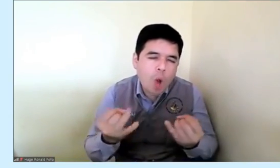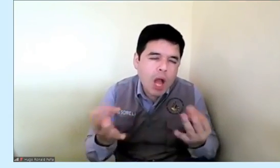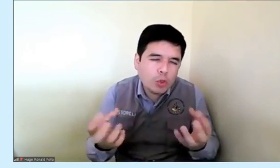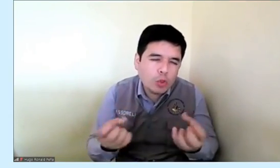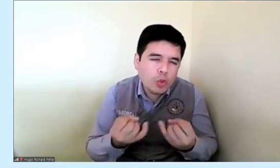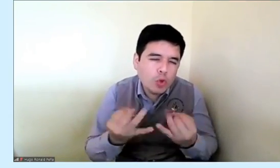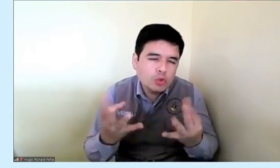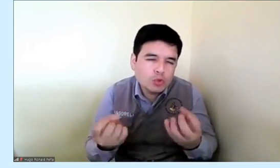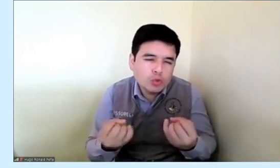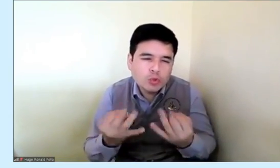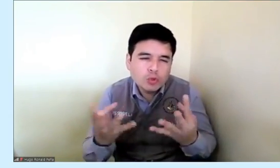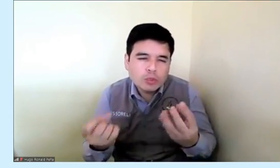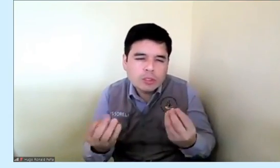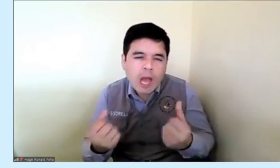Pregunten ustedes a sus amigos del colegio,